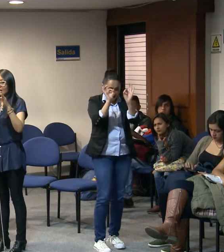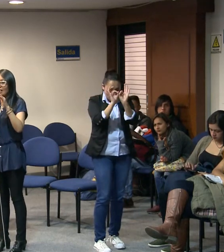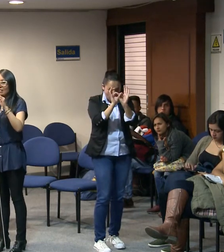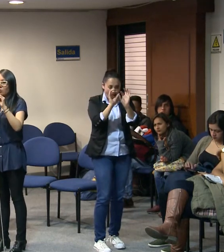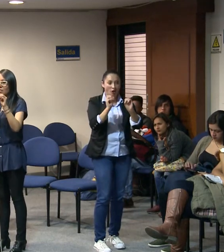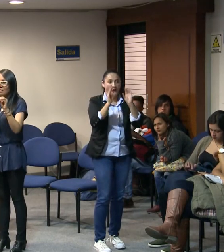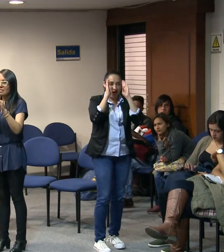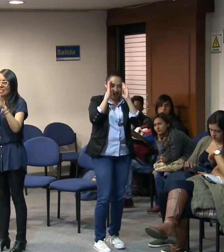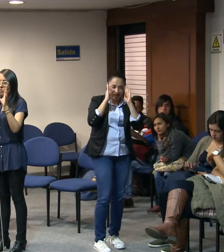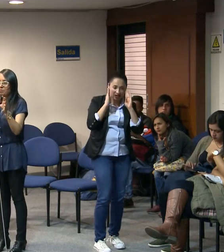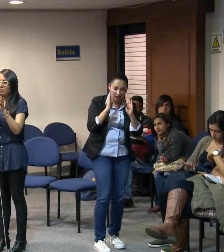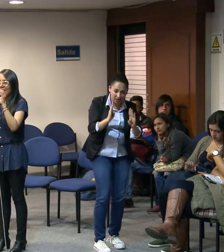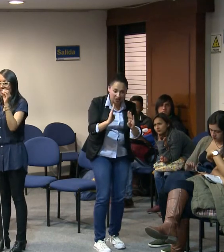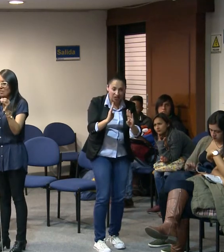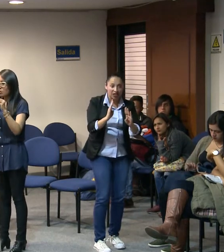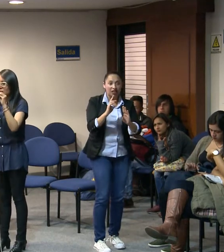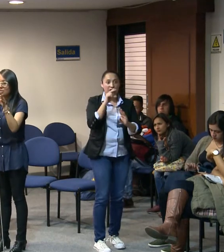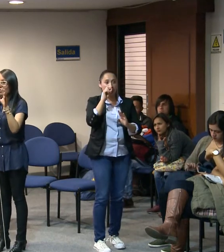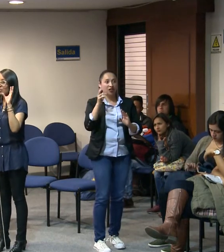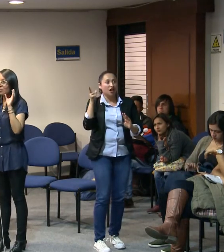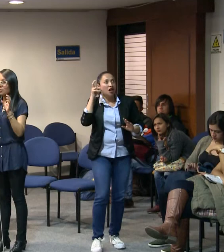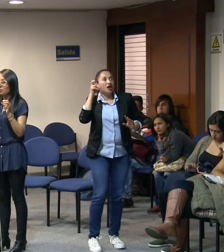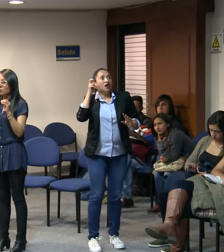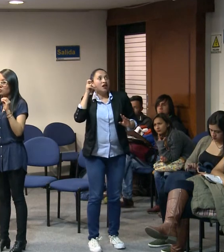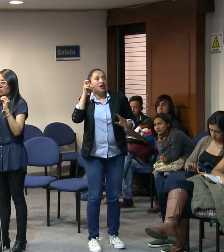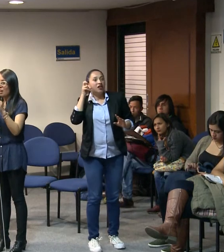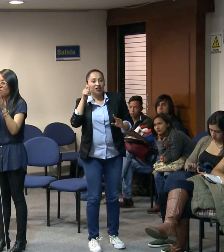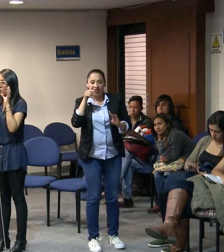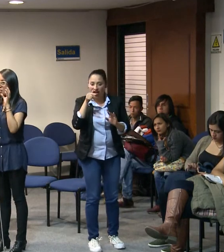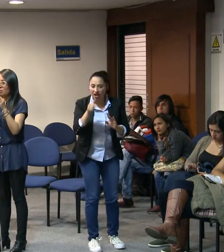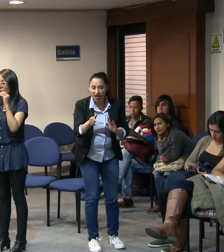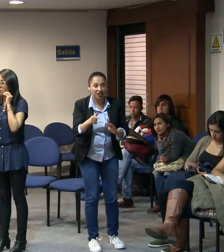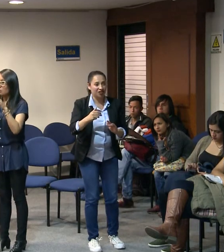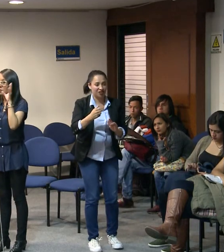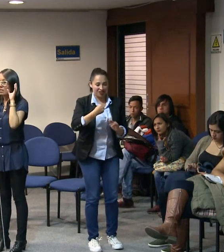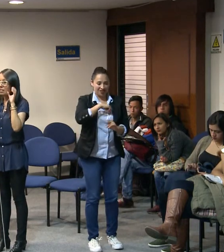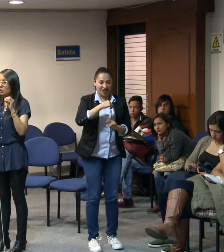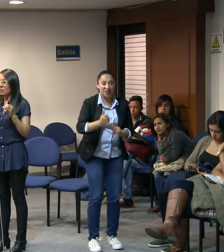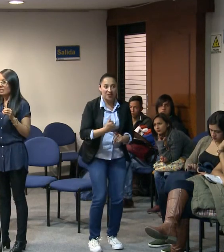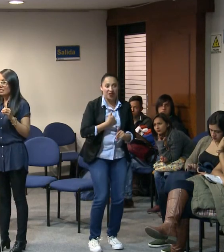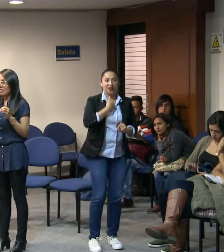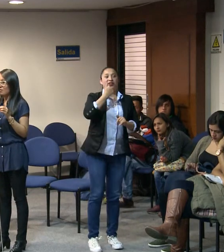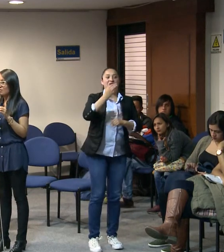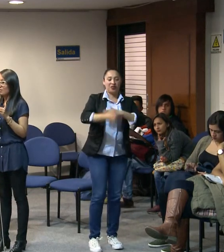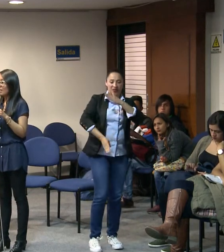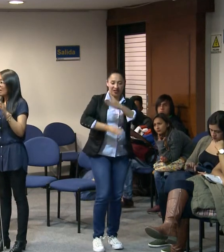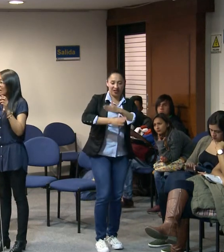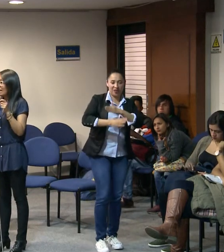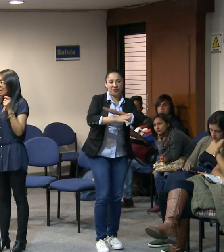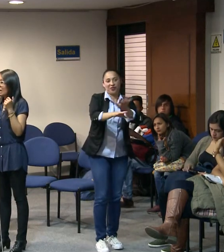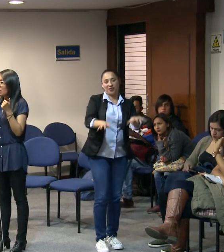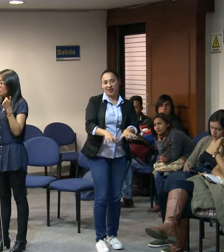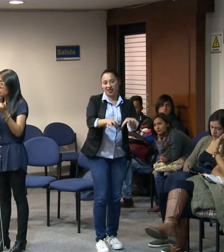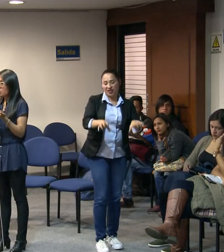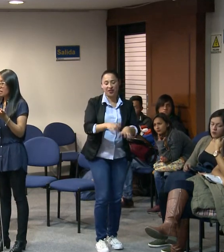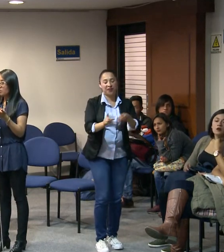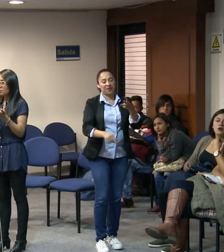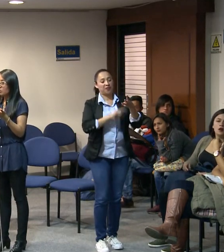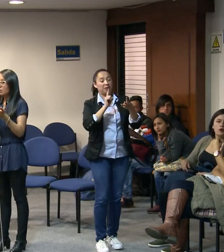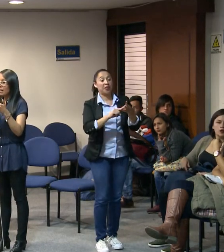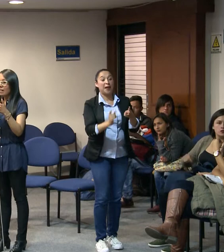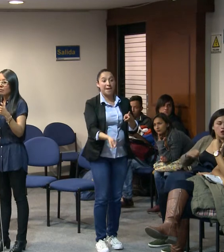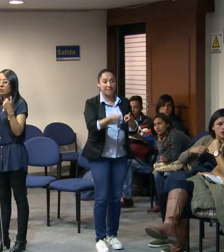ellos se quedan de una vez, ahí es el momento en donde nosotros aprovechamos y volvemos a retomar actividad.